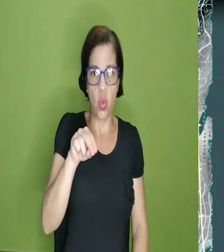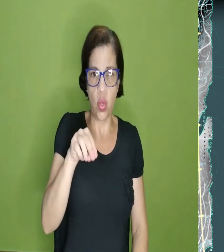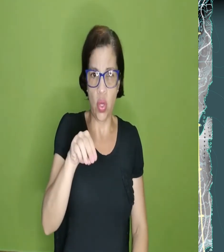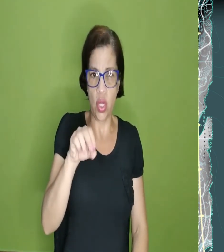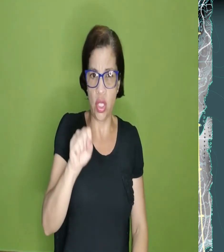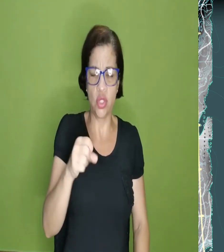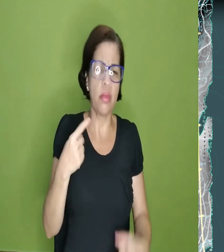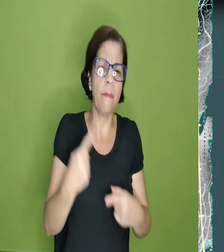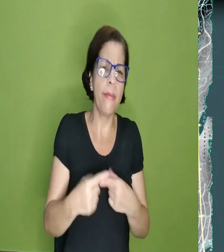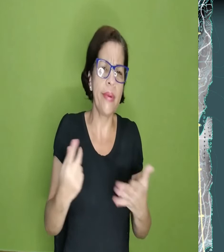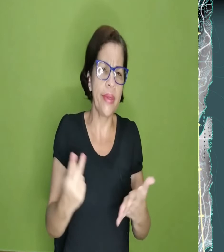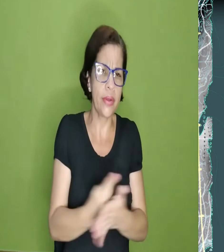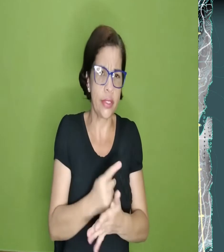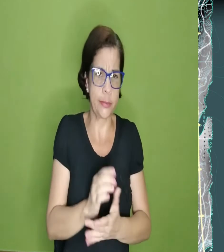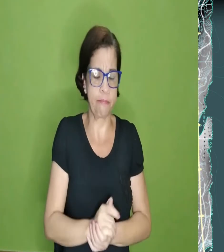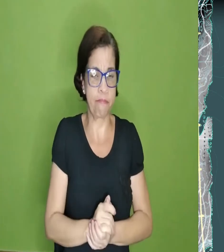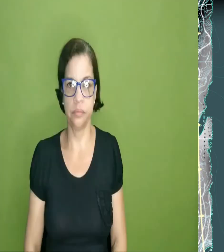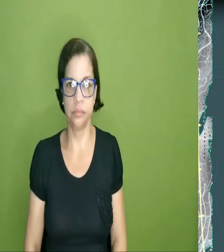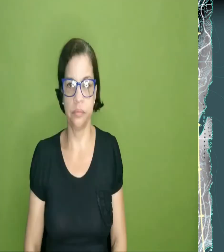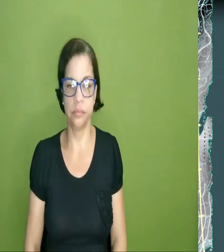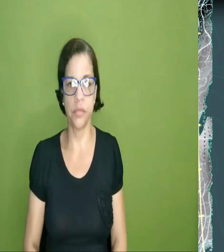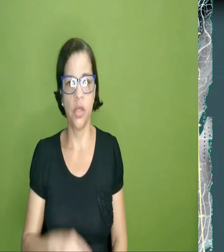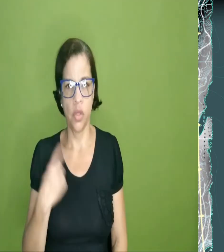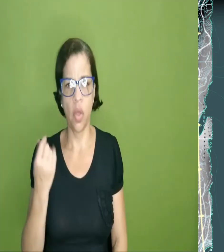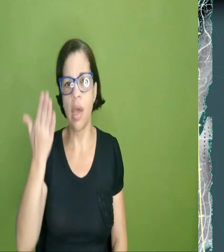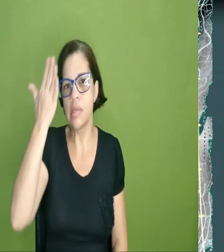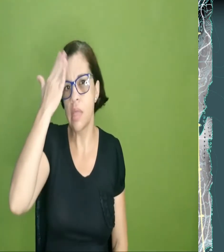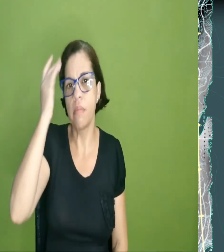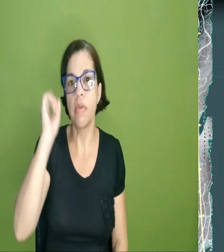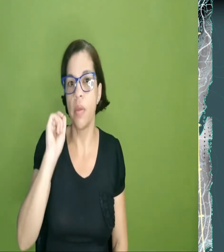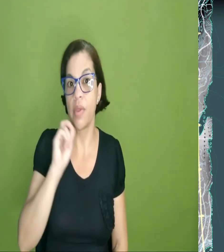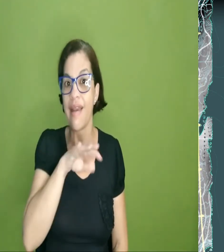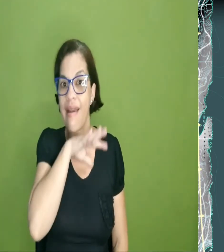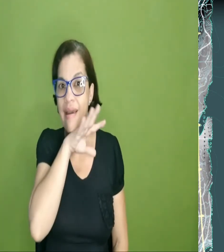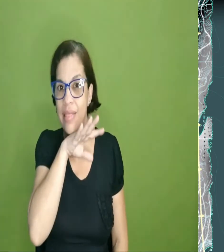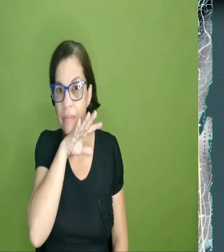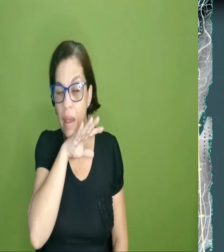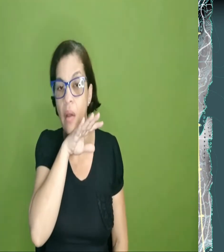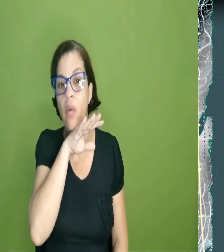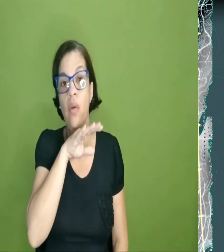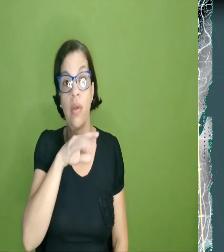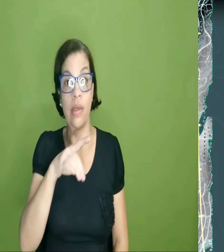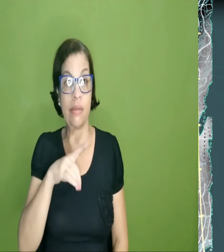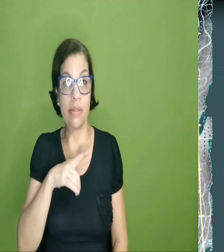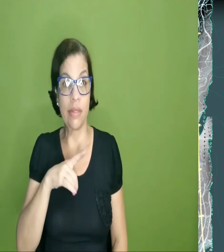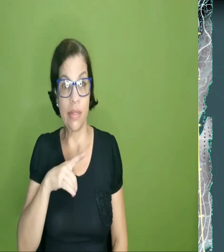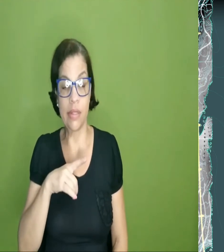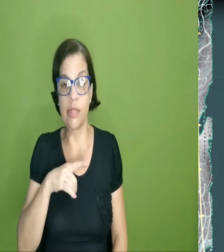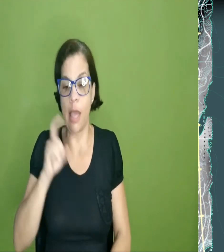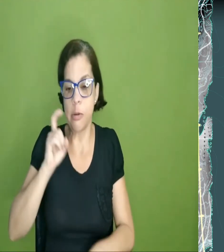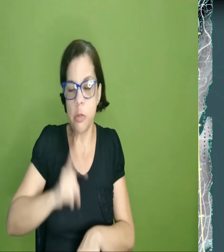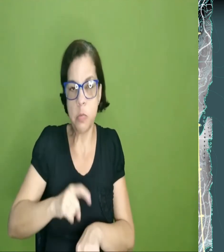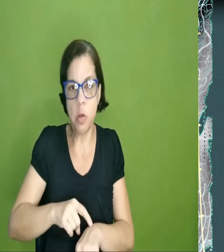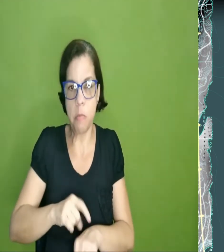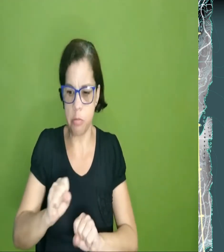por que isso acontece? A princípio, nós sabemos que um animal, quando está numa situação de defesa ou de